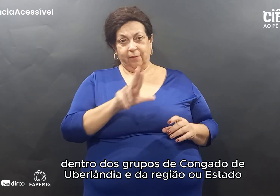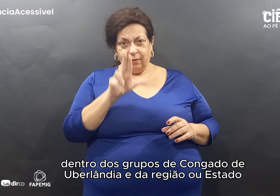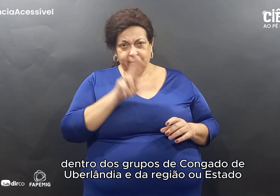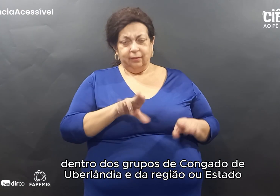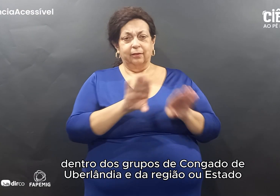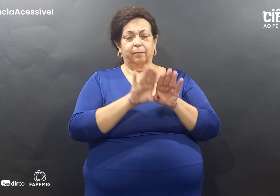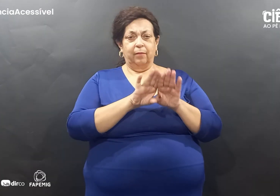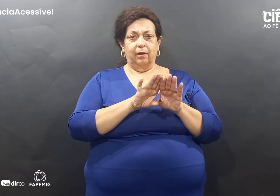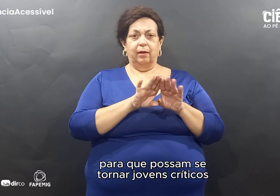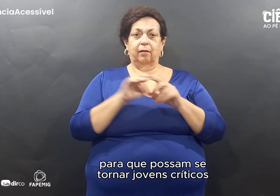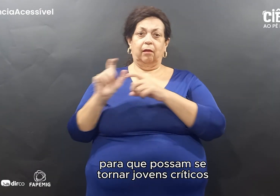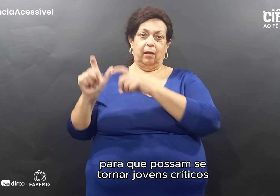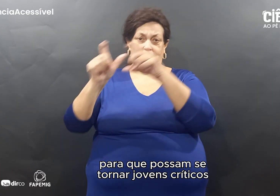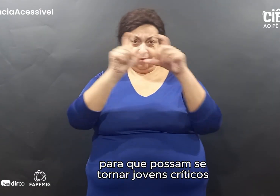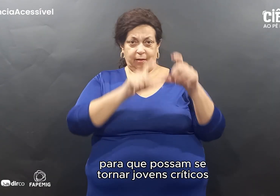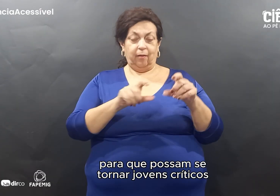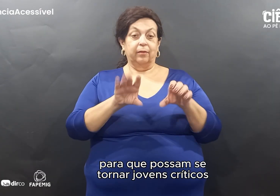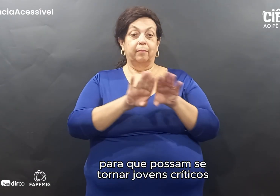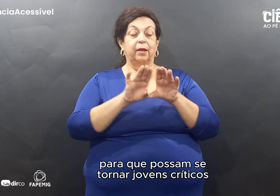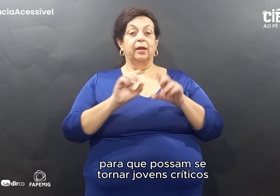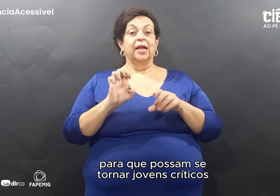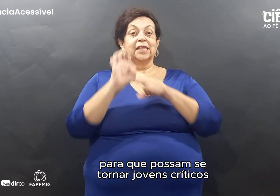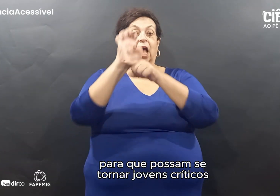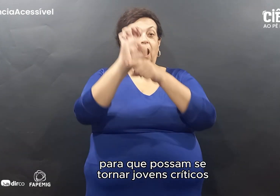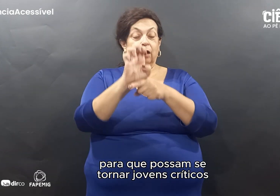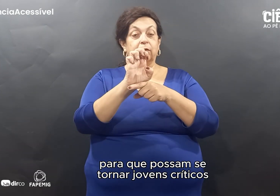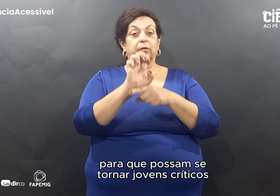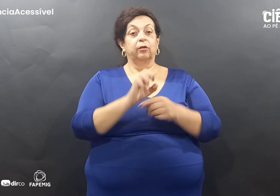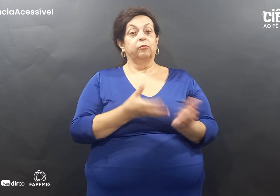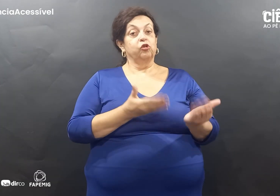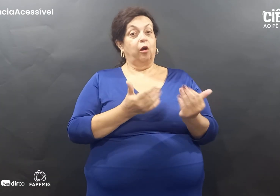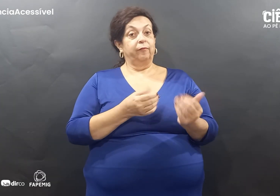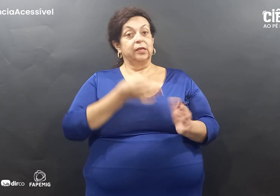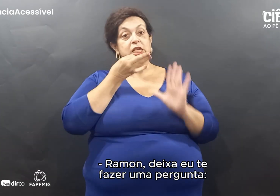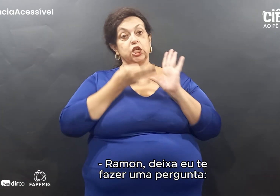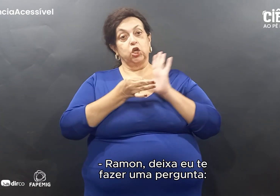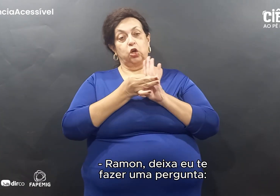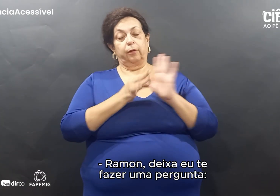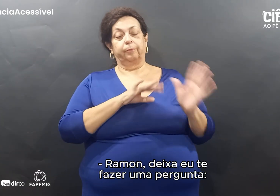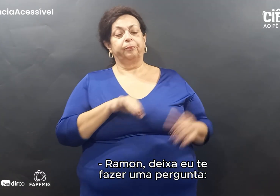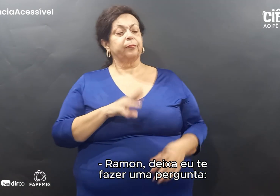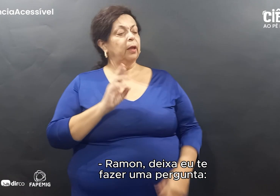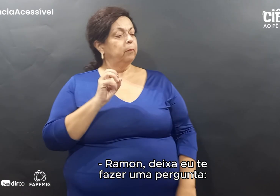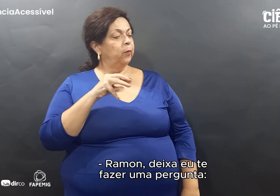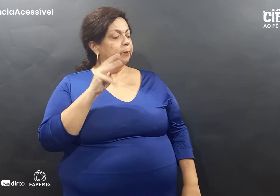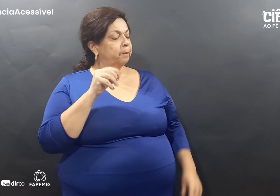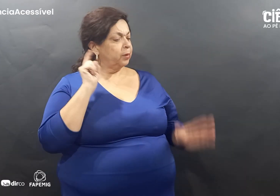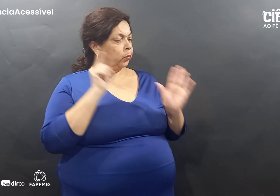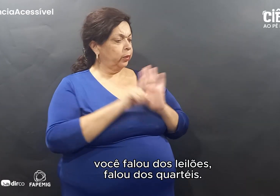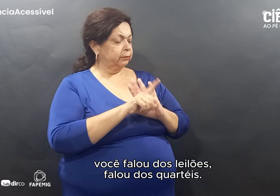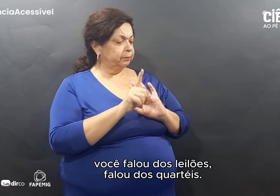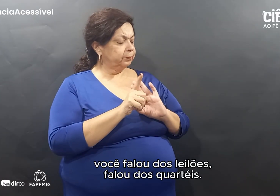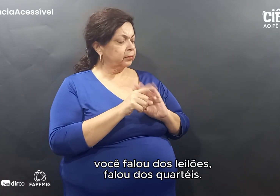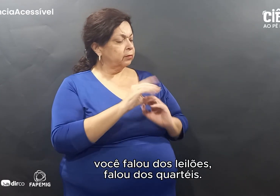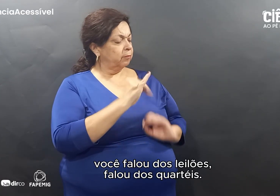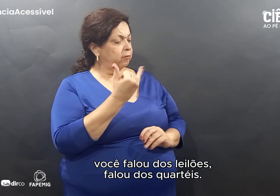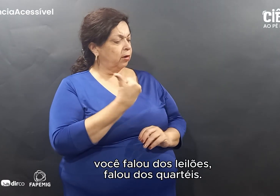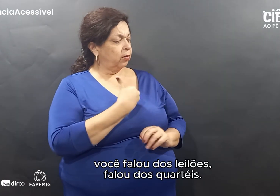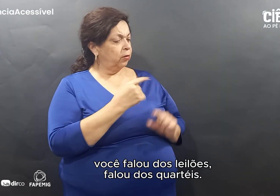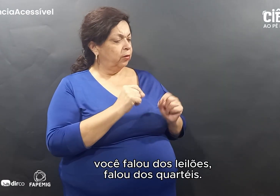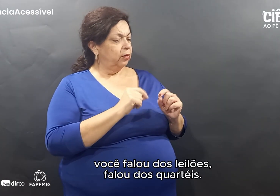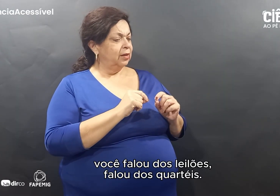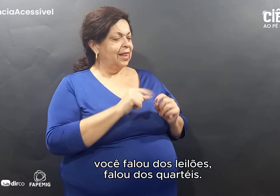região ou estado, para que possam se tornar jovens críticos. Ramon, deixa eu te fazer uma pergunta. Você falou